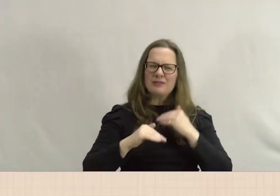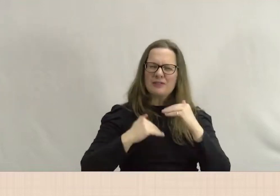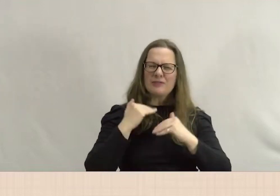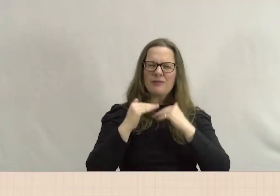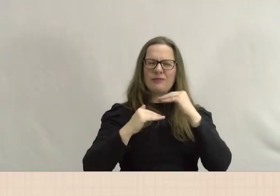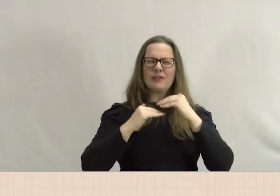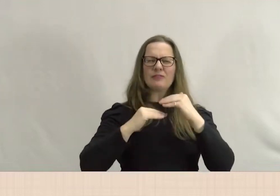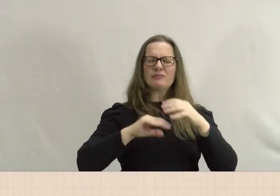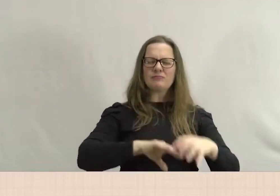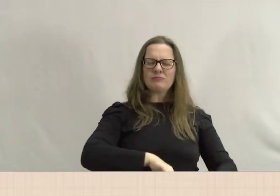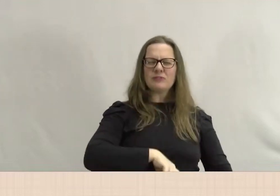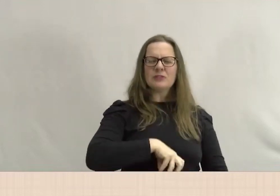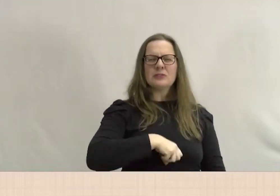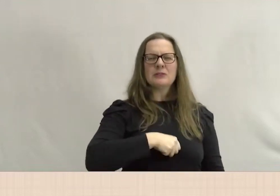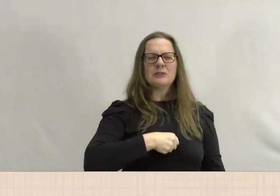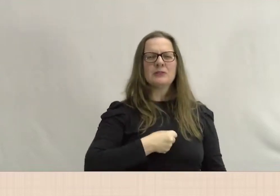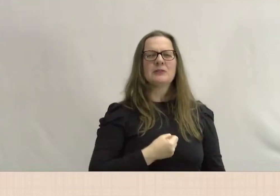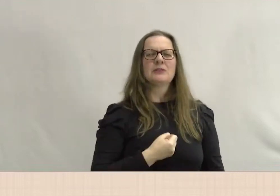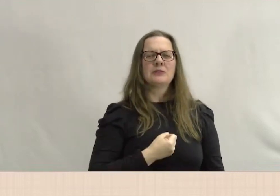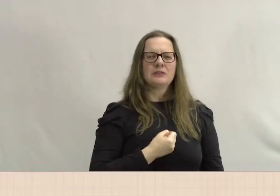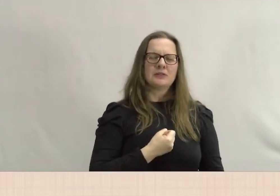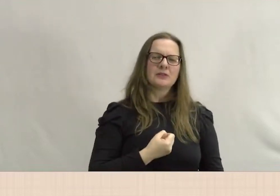Toma cuidado.